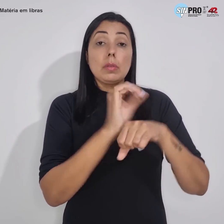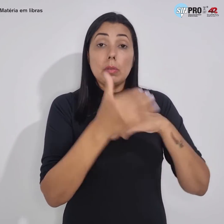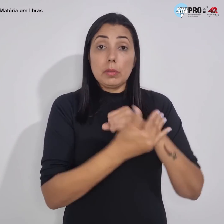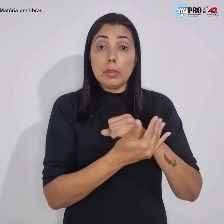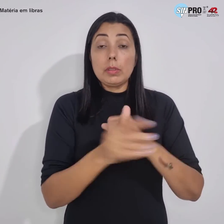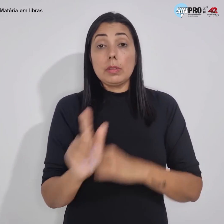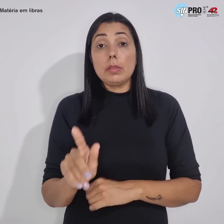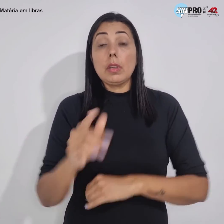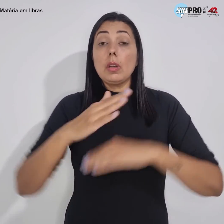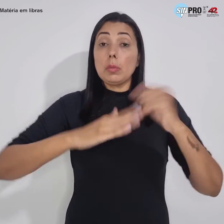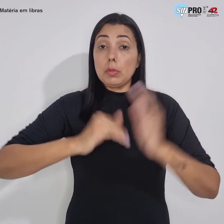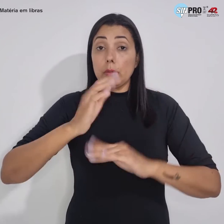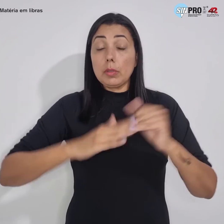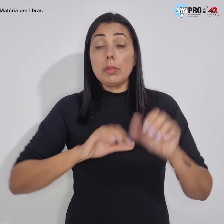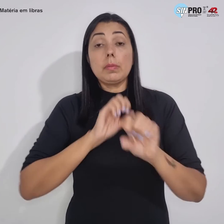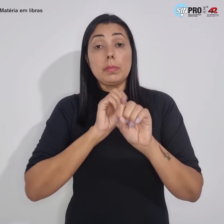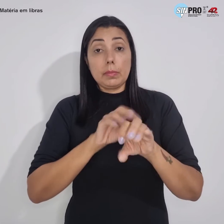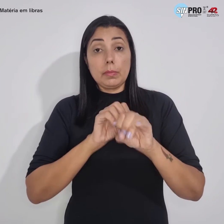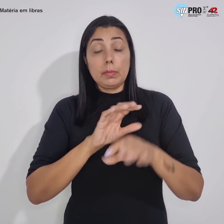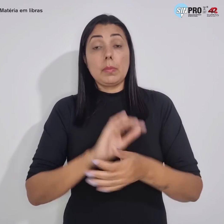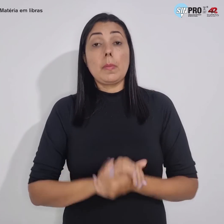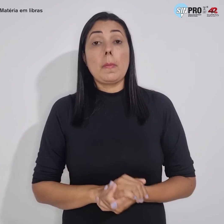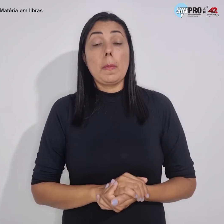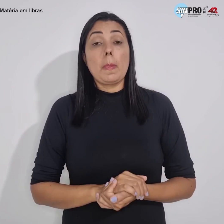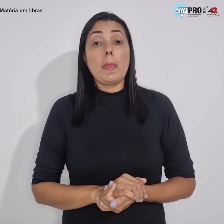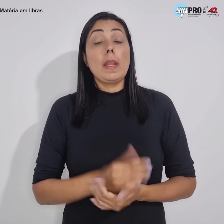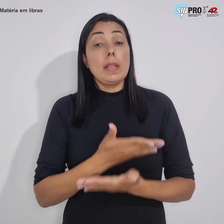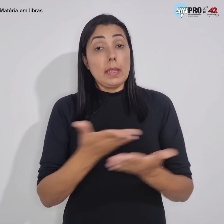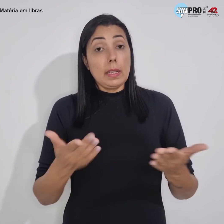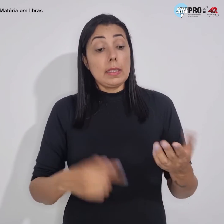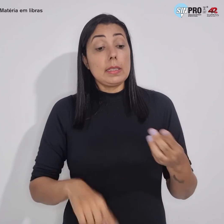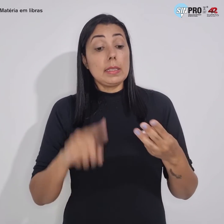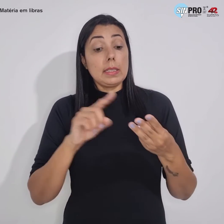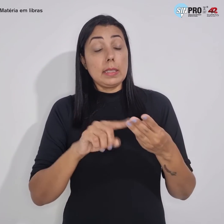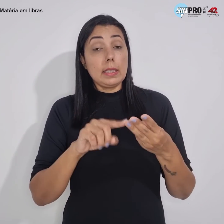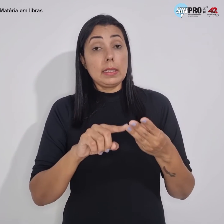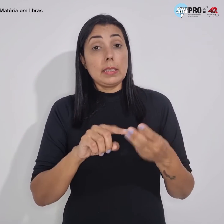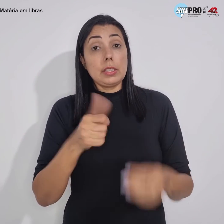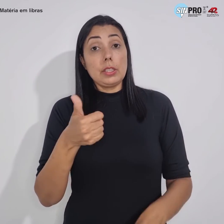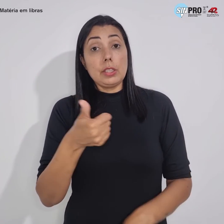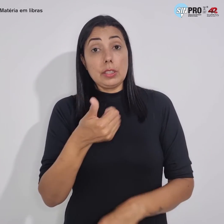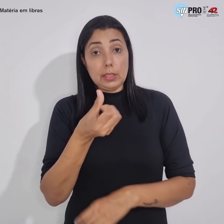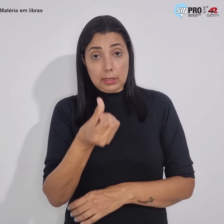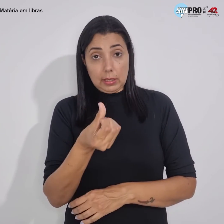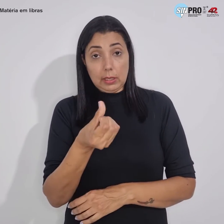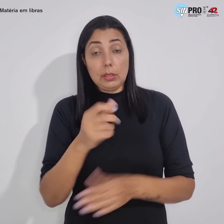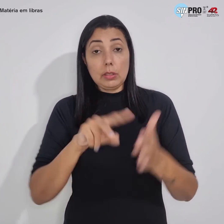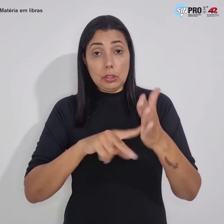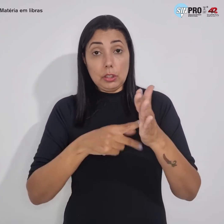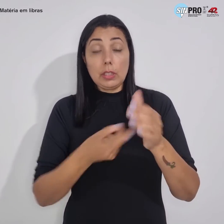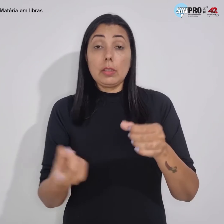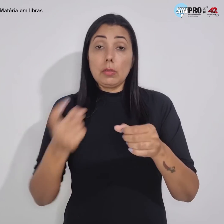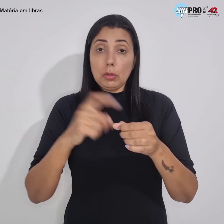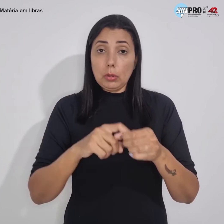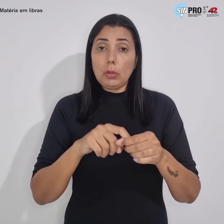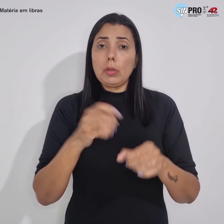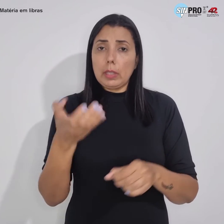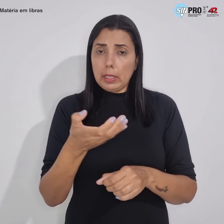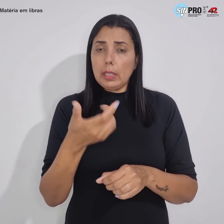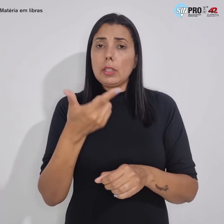aos profissionais da educação. Nesta terça-feira, 16, o sindicato voltou a insistir na